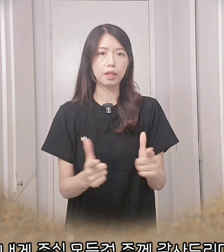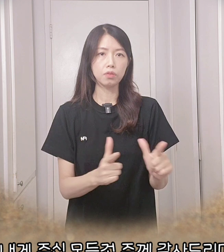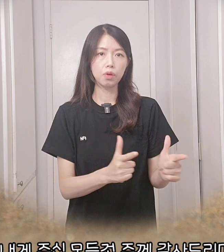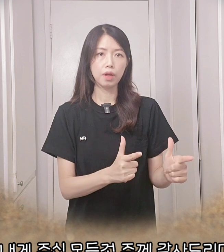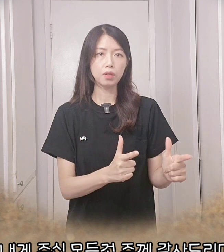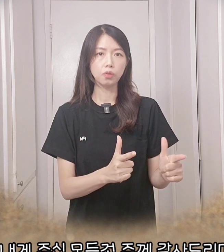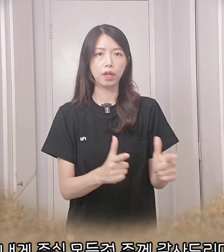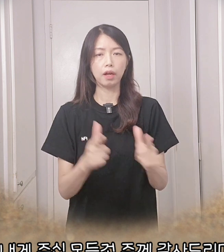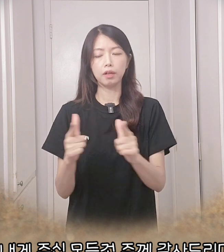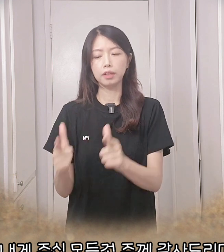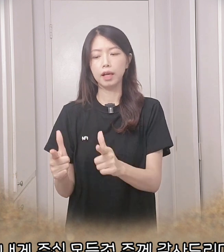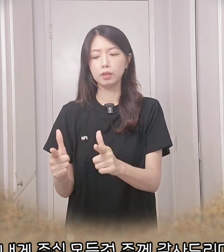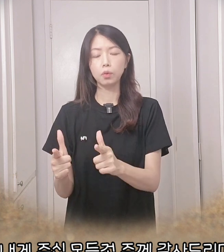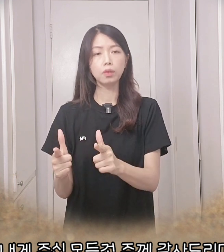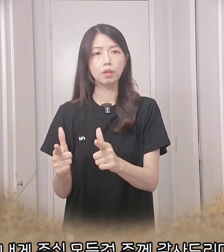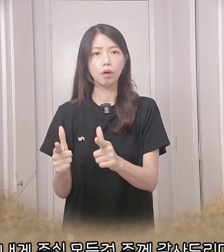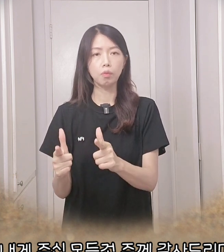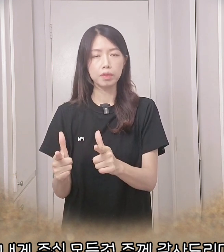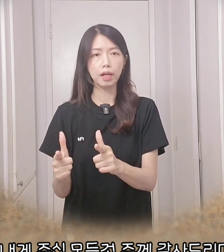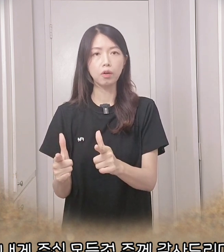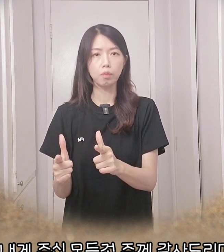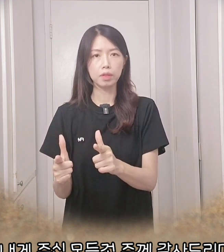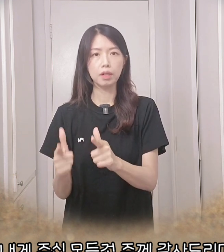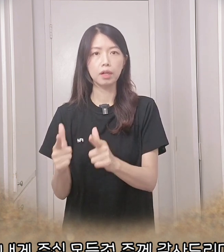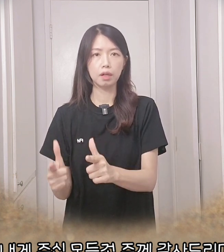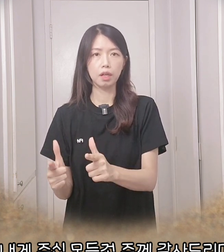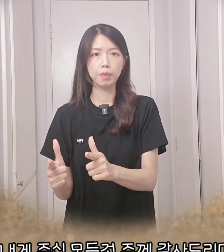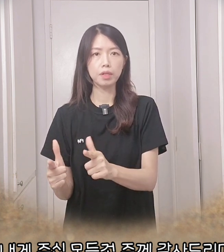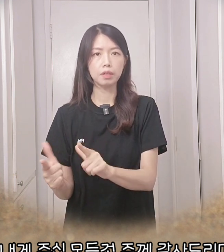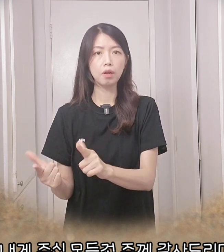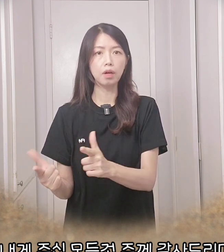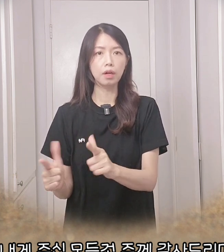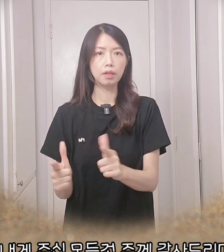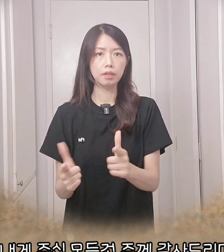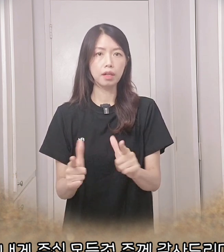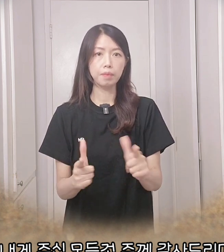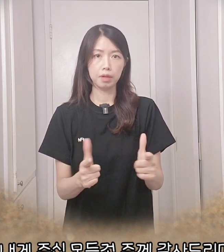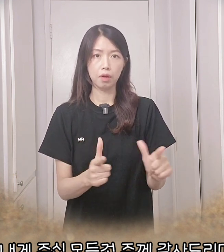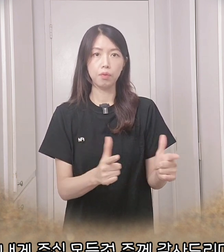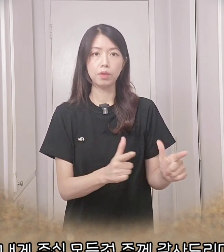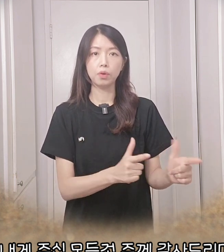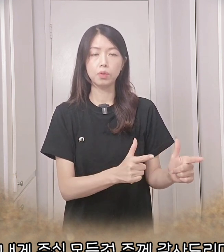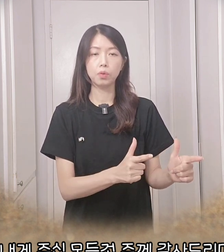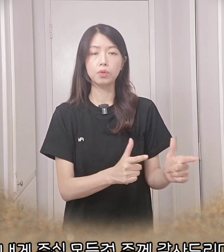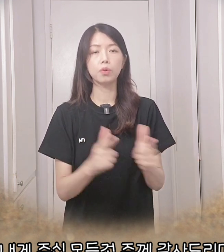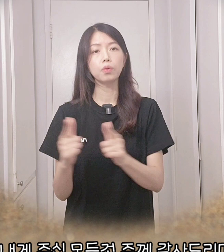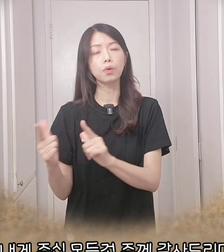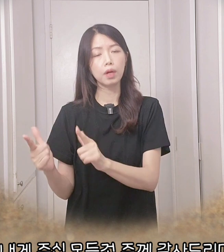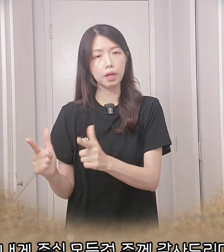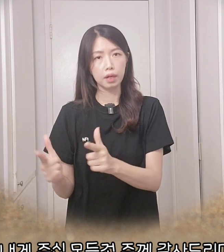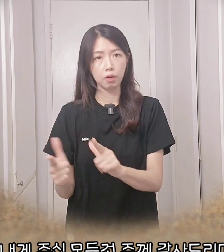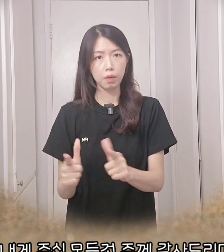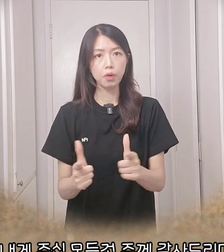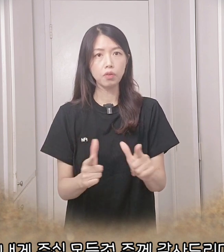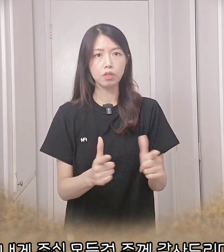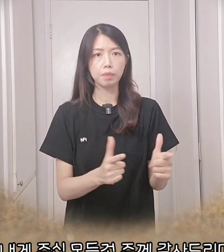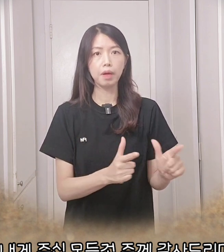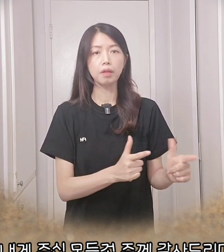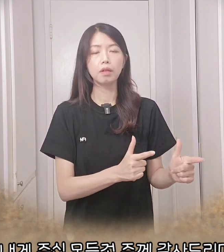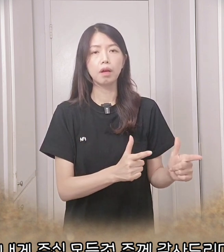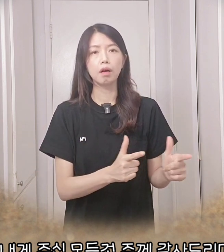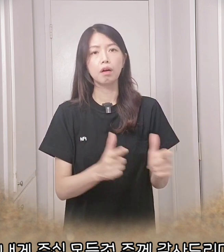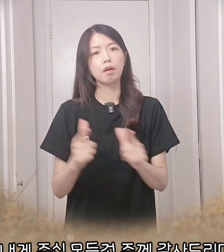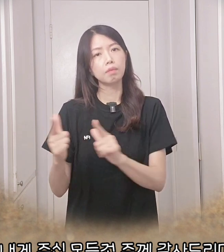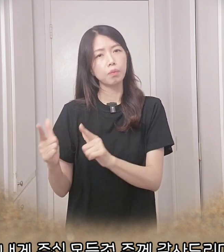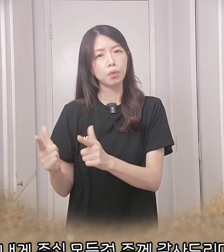복수를 나타낸 수어를 하셔도 돼요. 양손, 엄지랑 검지를 이렇게 펴셔서 흔들면서 왼쪽에서 오른쪽으로 이렇게 표현해